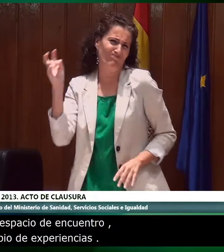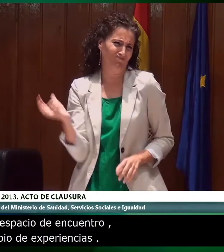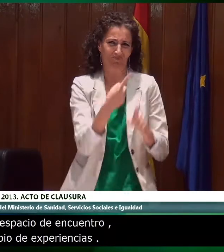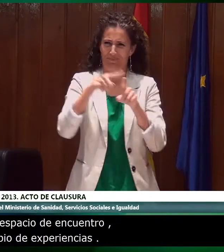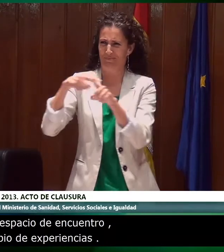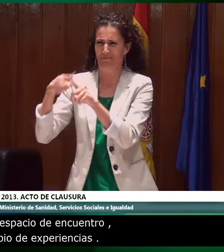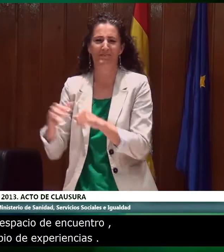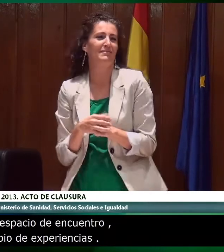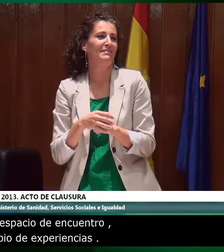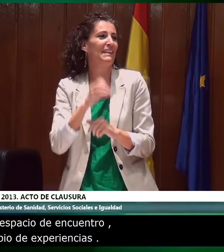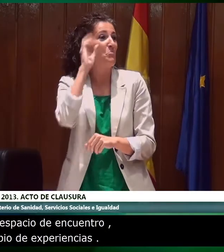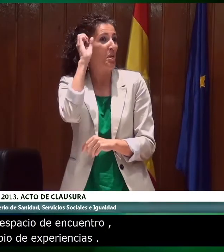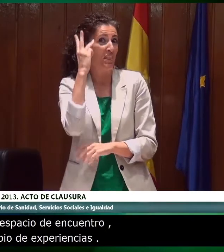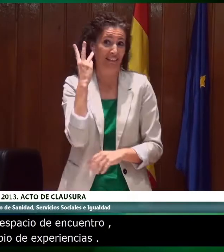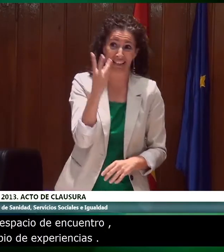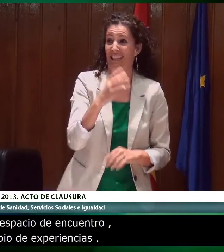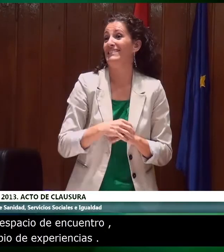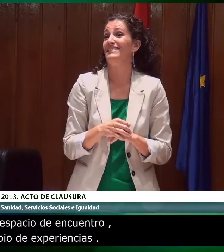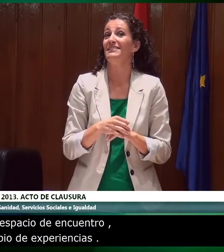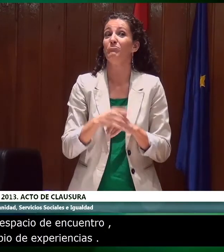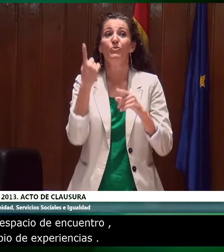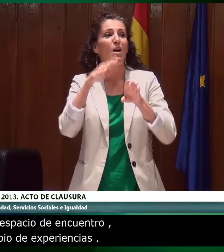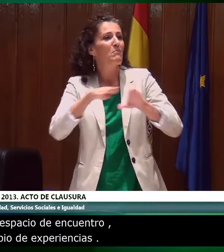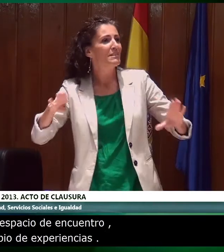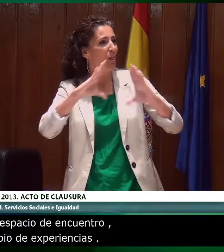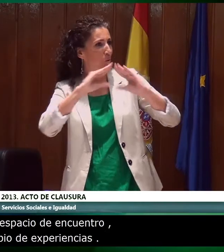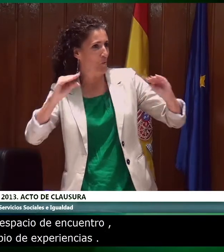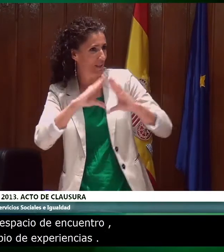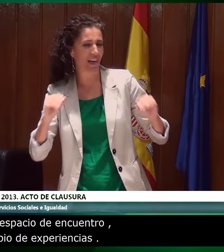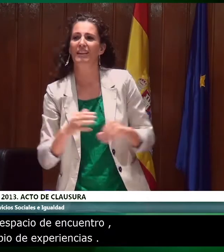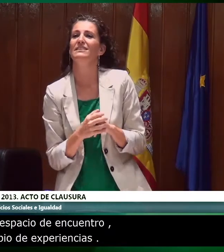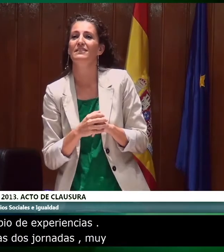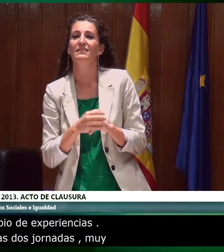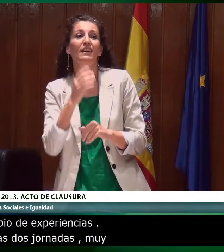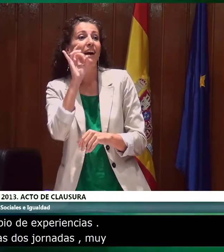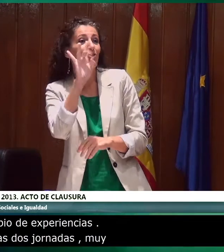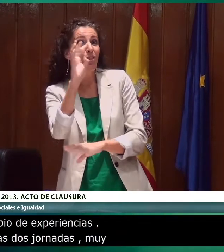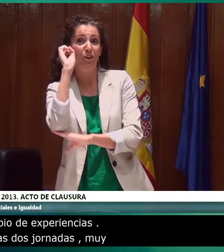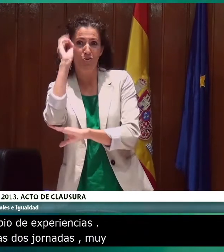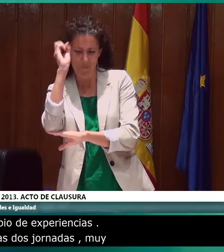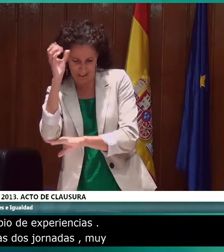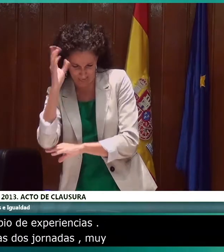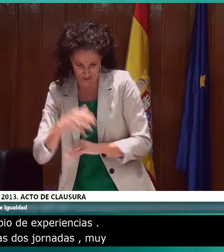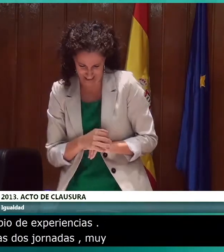temáticas diversas hemos contado con tres ponencias una mesa de comunicaciones 14